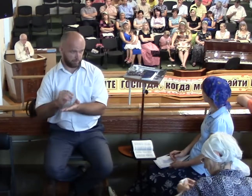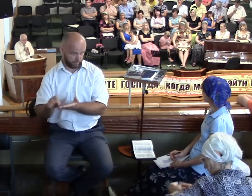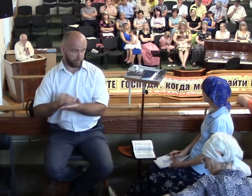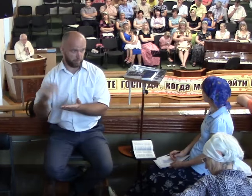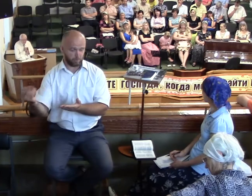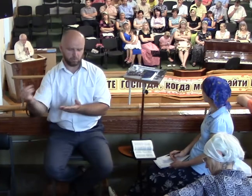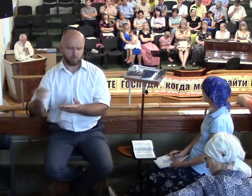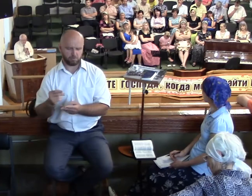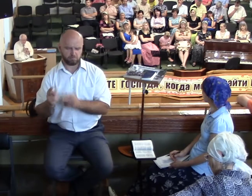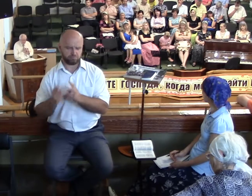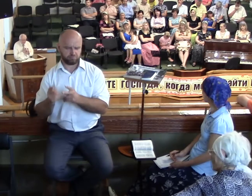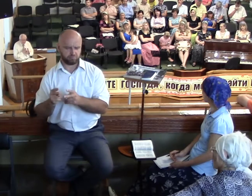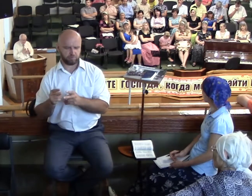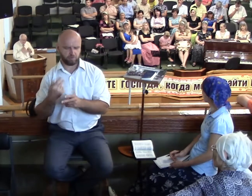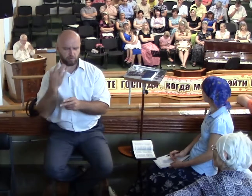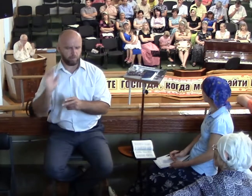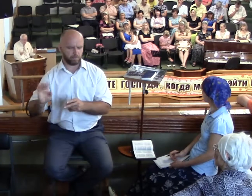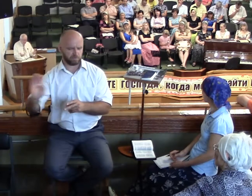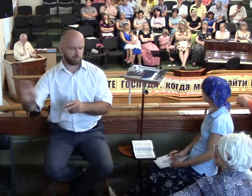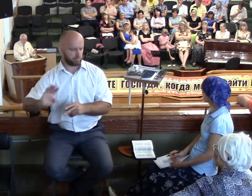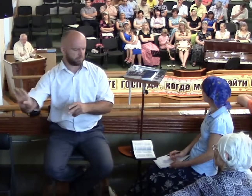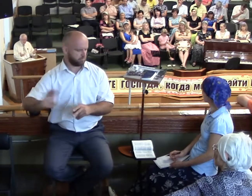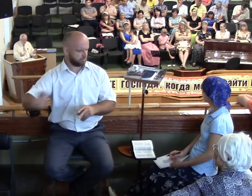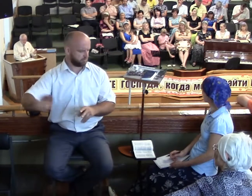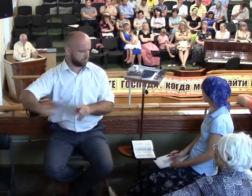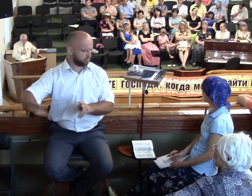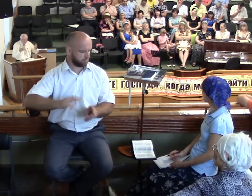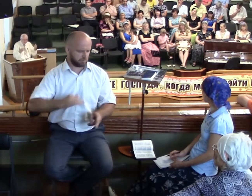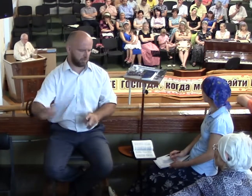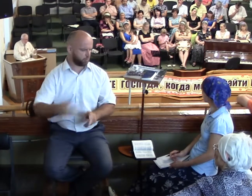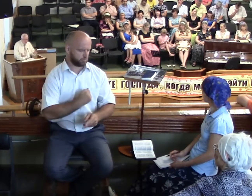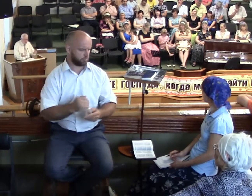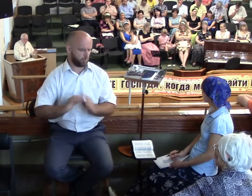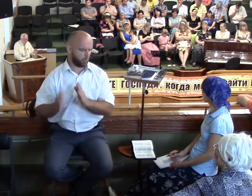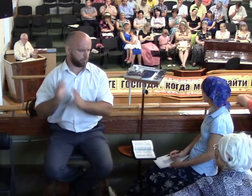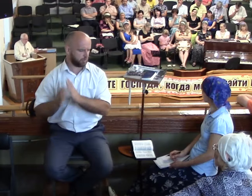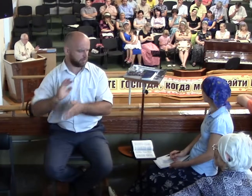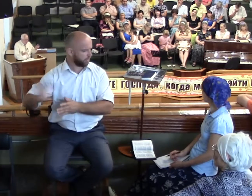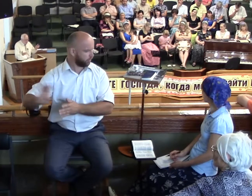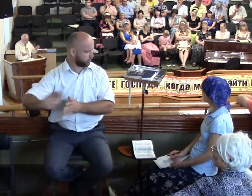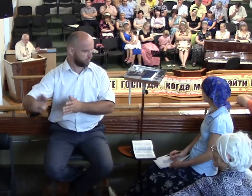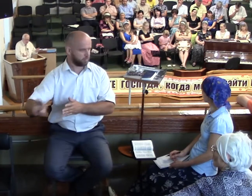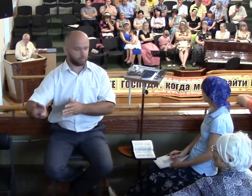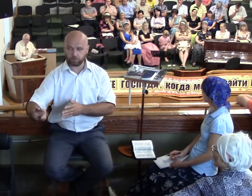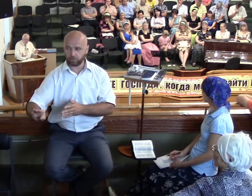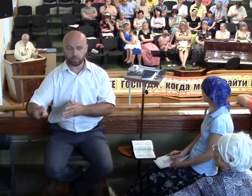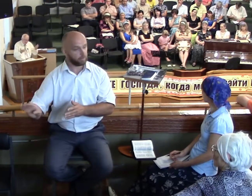просто затишье. Мир, когда в сердце мир. Мир, когда в сердце покой. Мир,